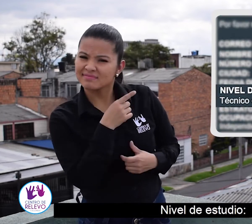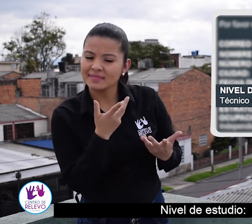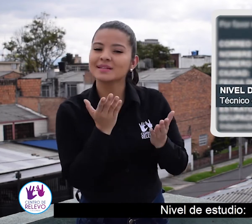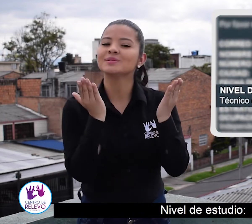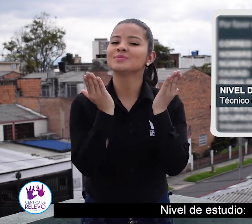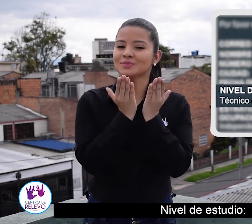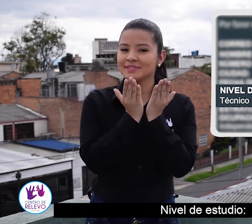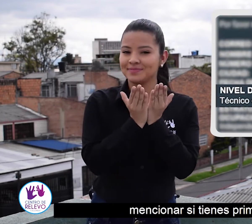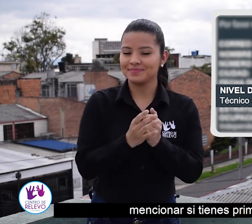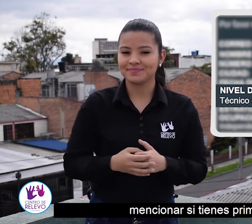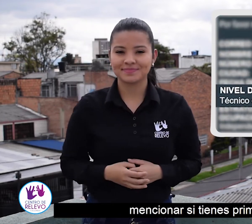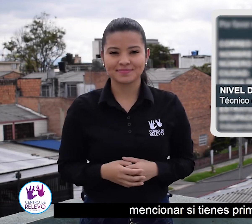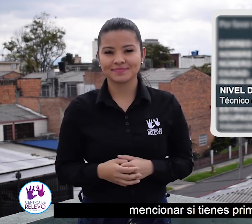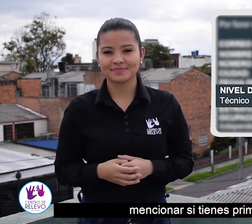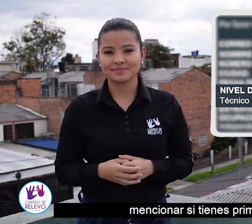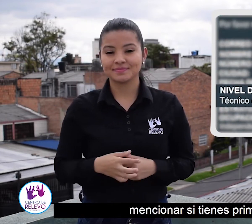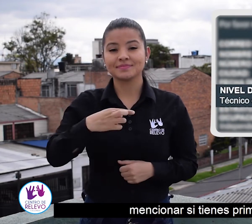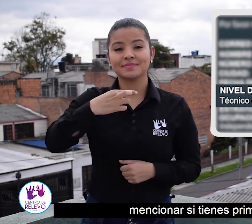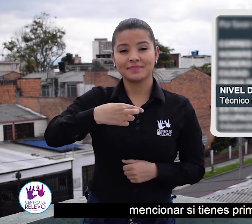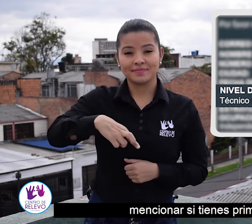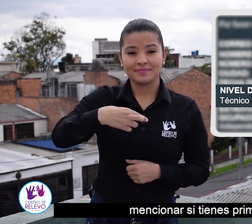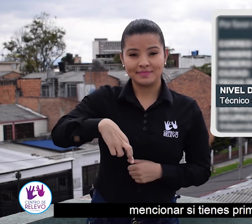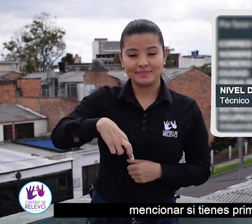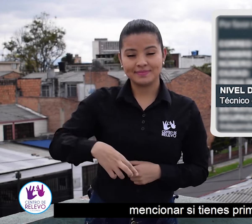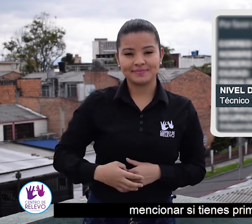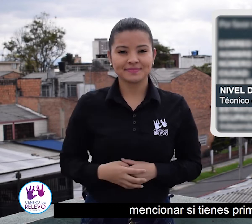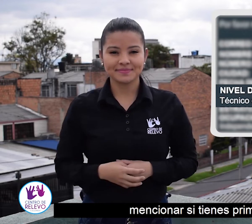nivel de estudio, mencionar si tienes primaria,